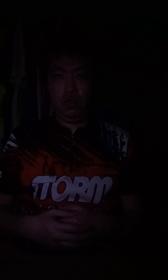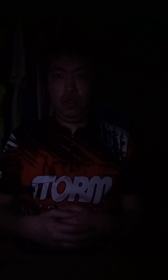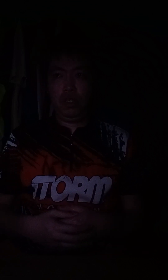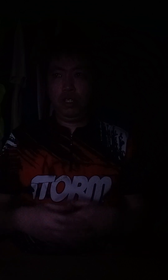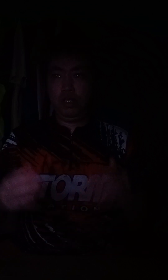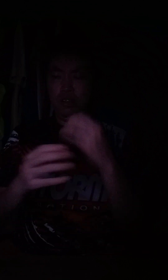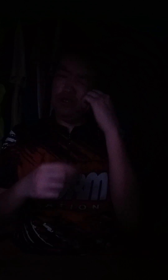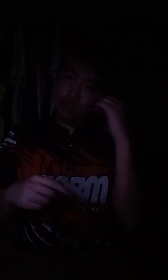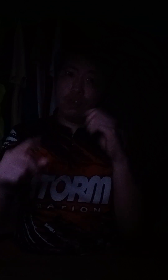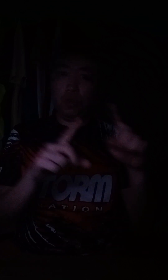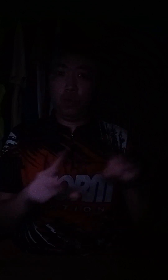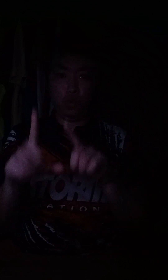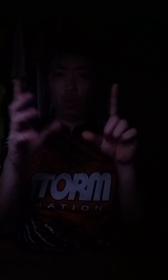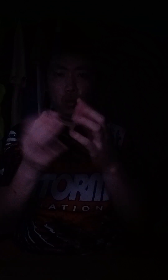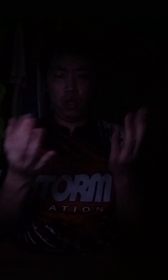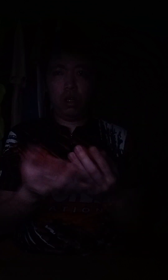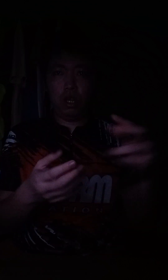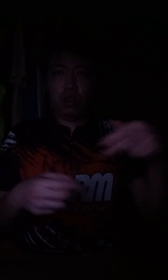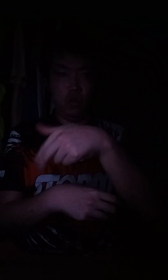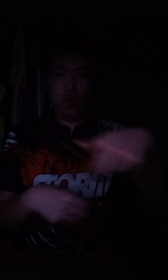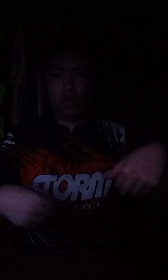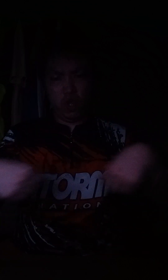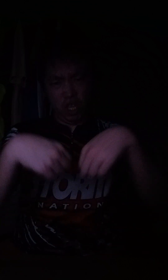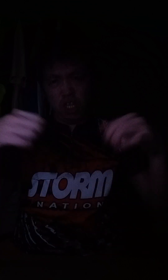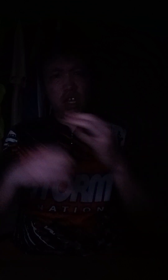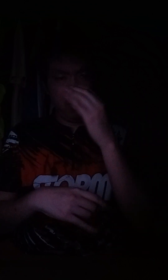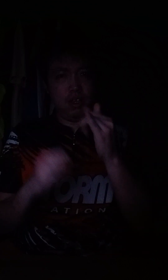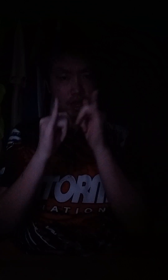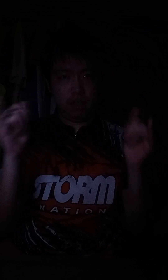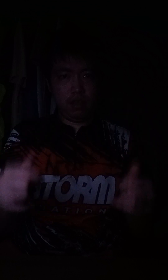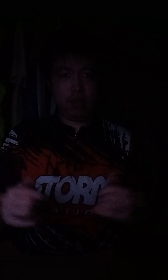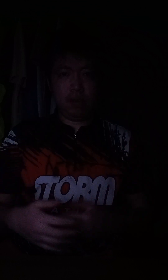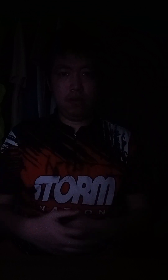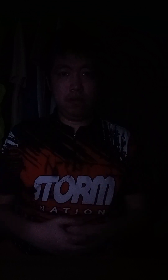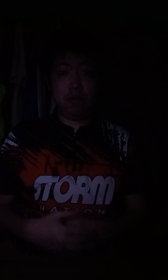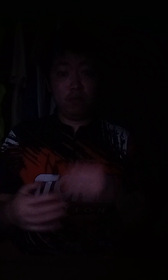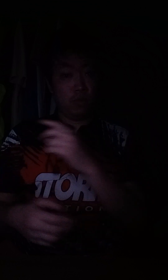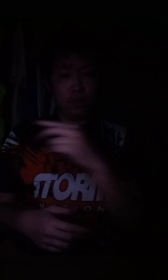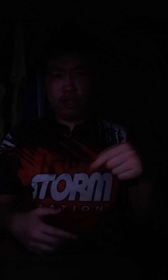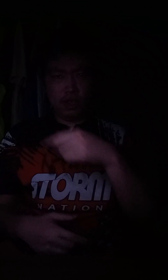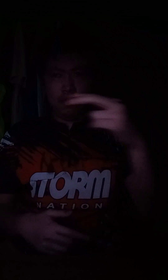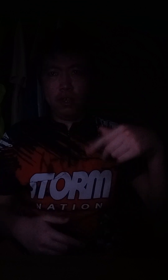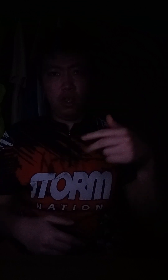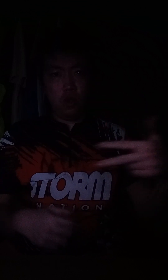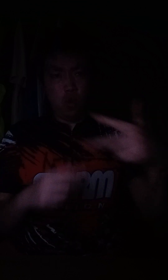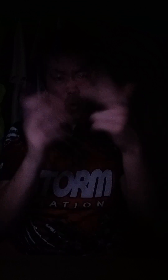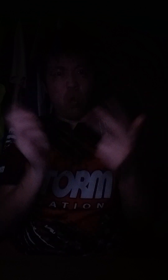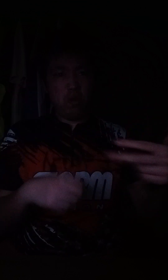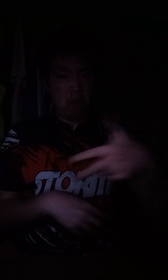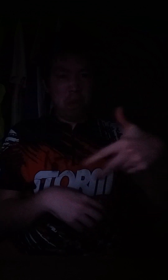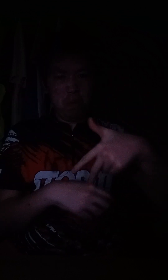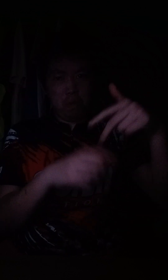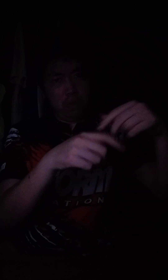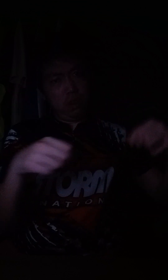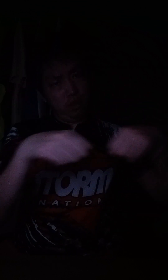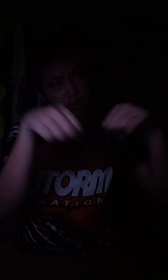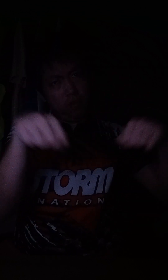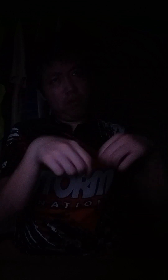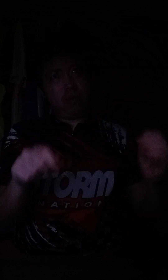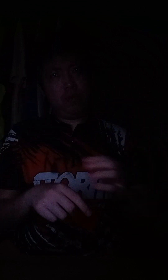새벽 시간 충남 금산에서 교통사고가 잇따랐습니다. 고속도로를 빠져나가던 통근버스가 화물차와 충돌한 뒤에 비탈길